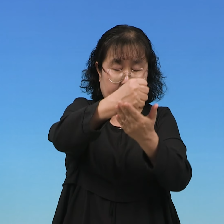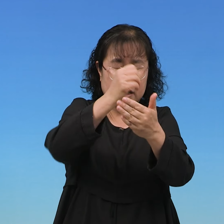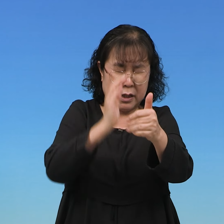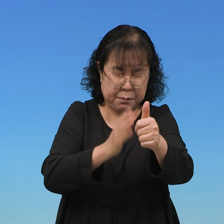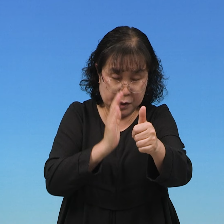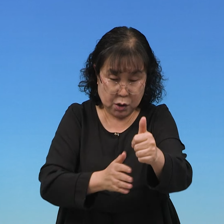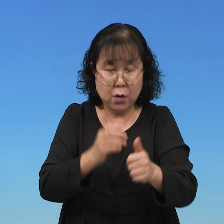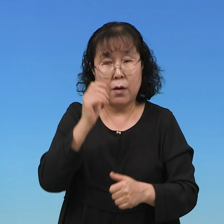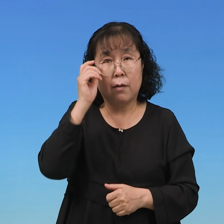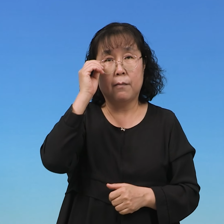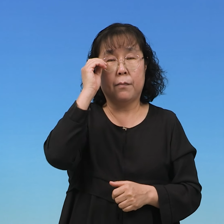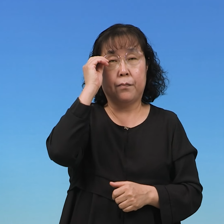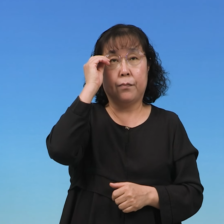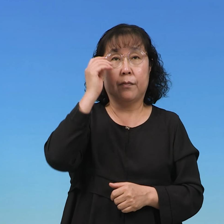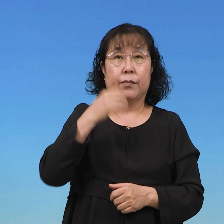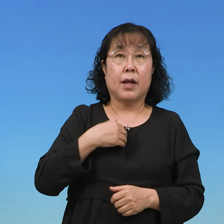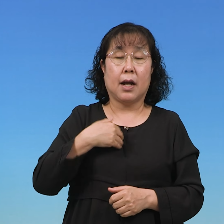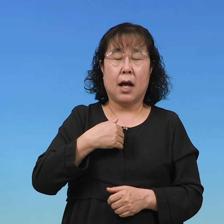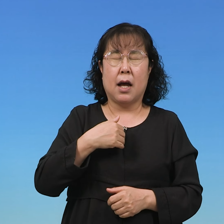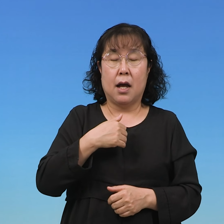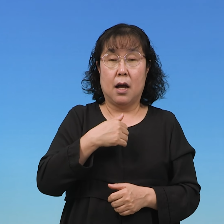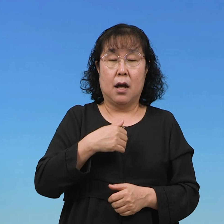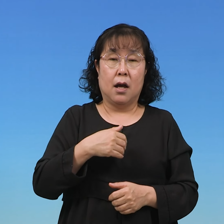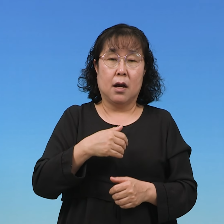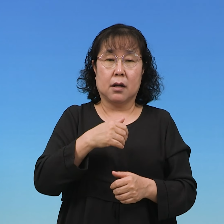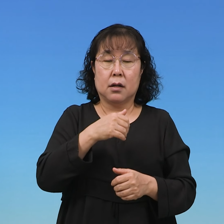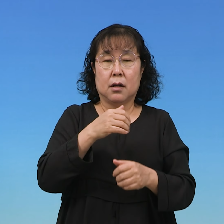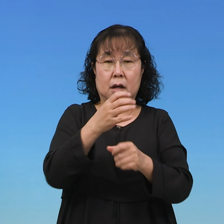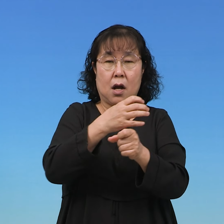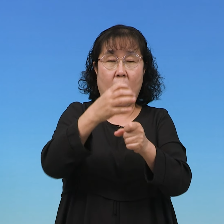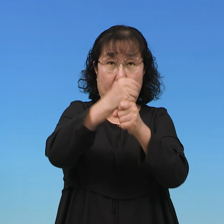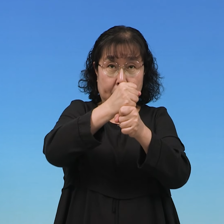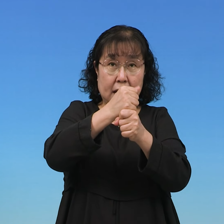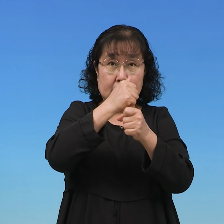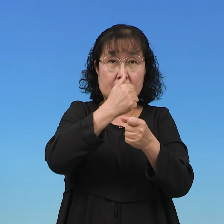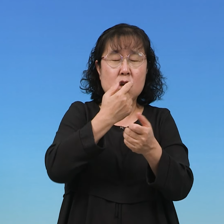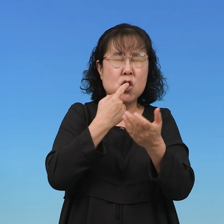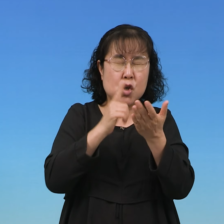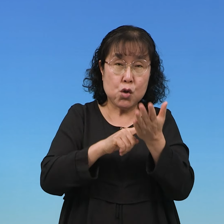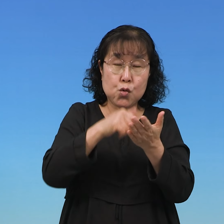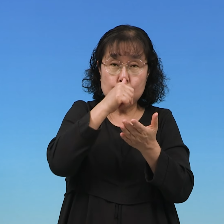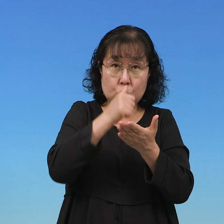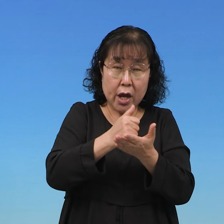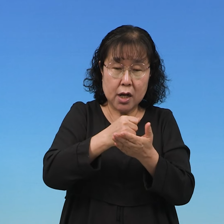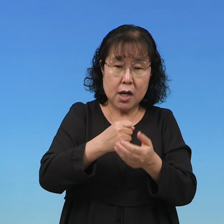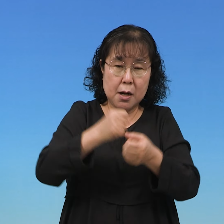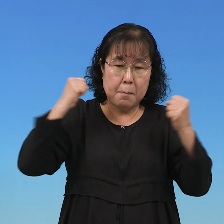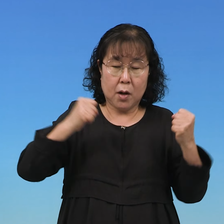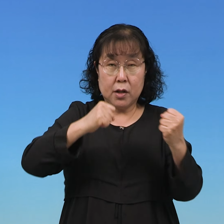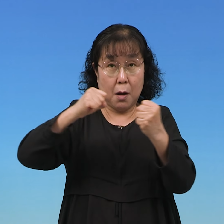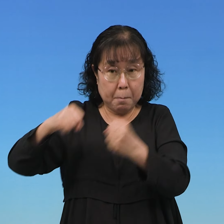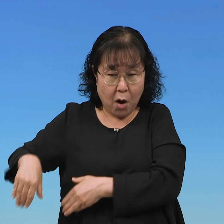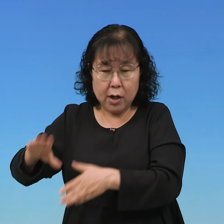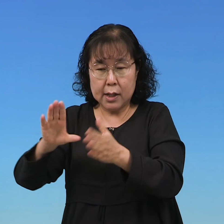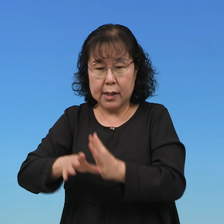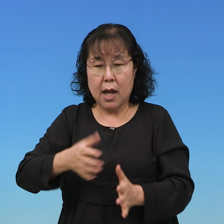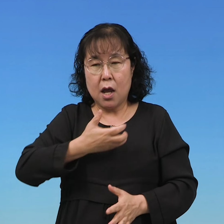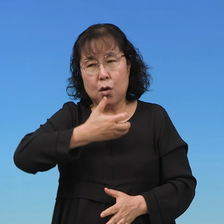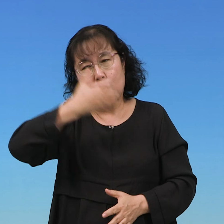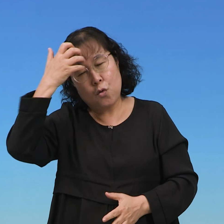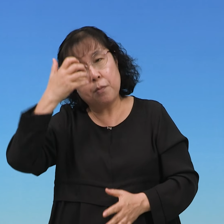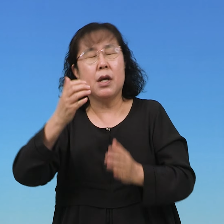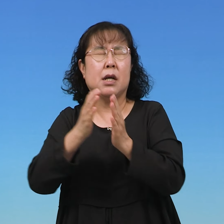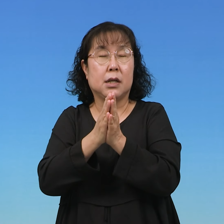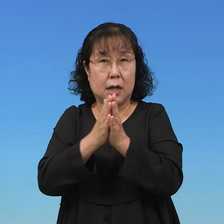되시기를 바랍니다. 여기서부터 꿈이 시작이 되는 거예요. 그런가 하면 두 번째로요, 요셉과 같은 꿈꾸는 자의